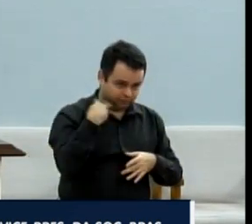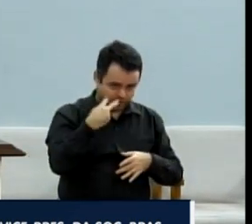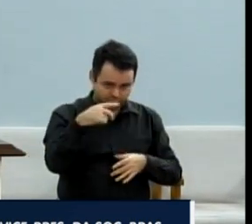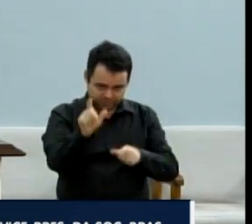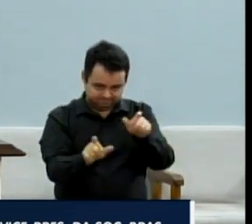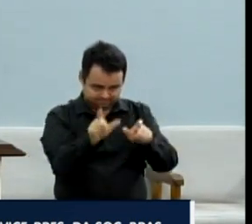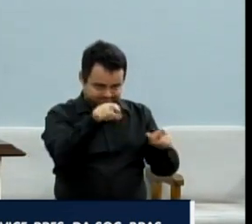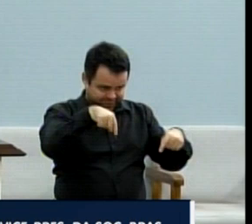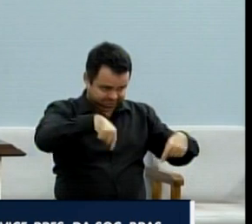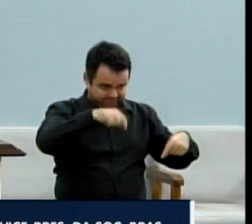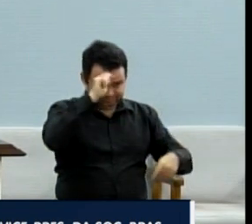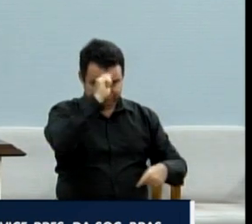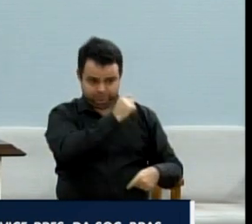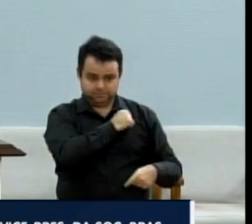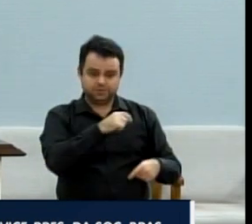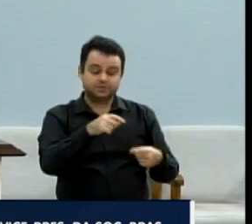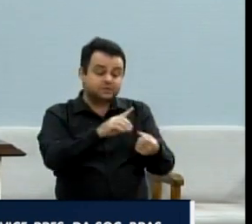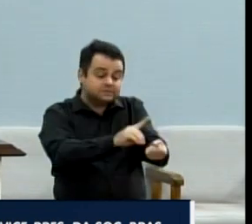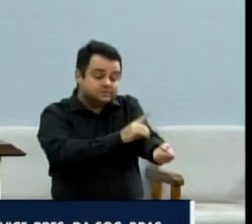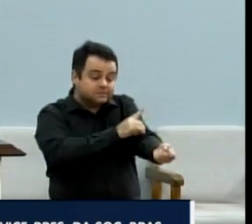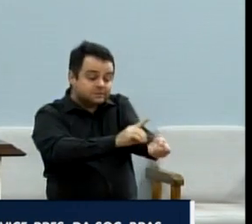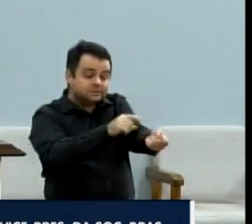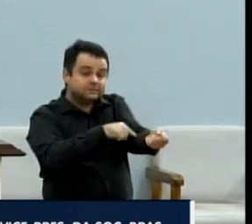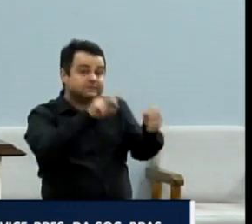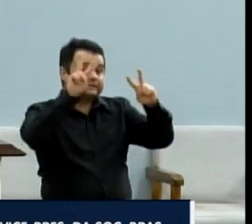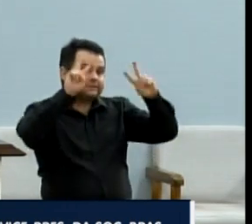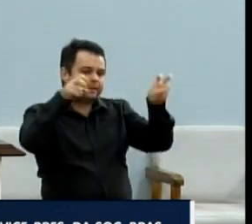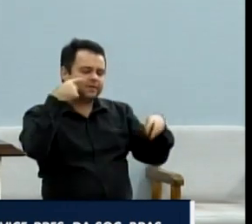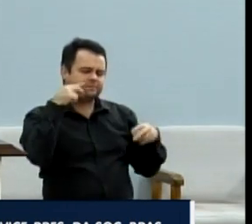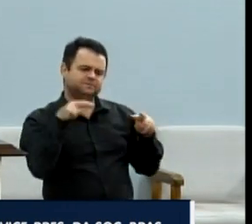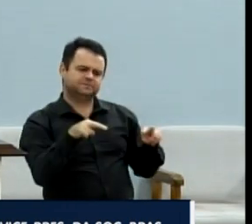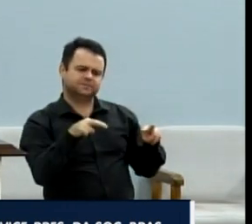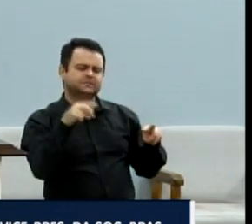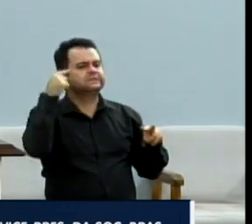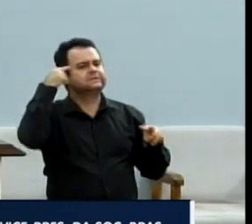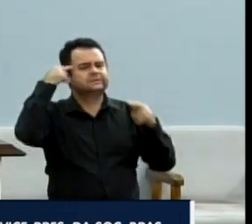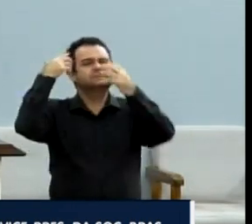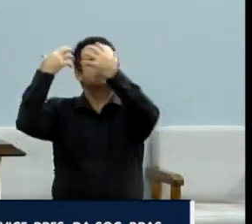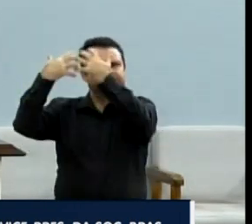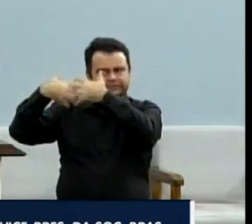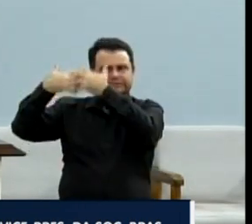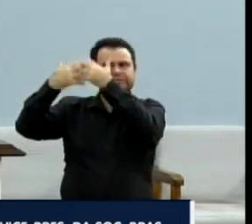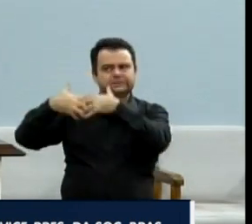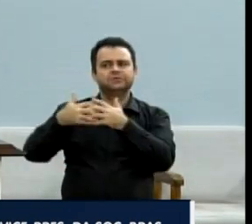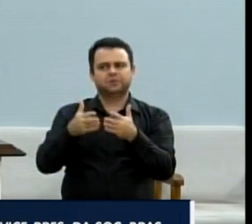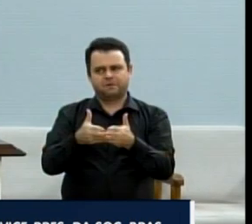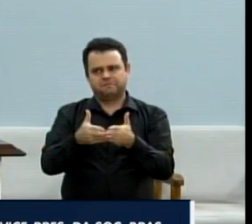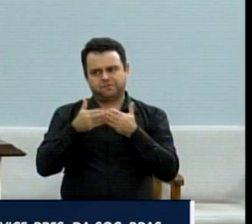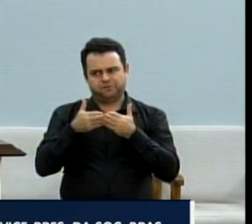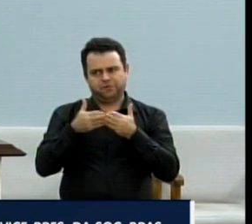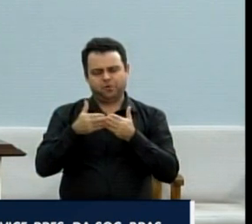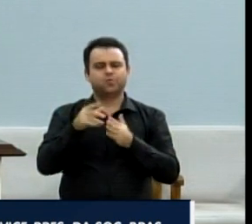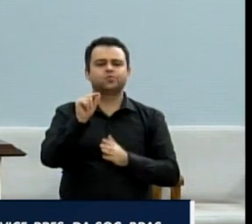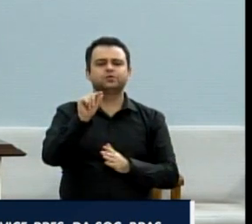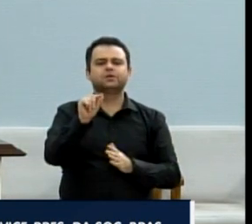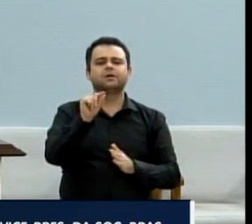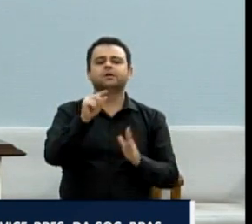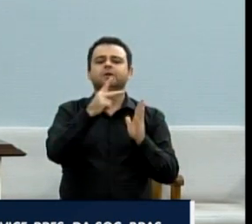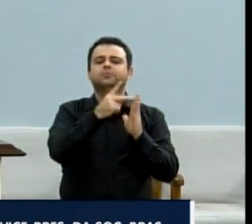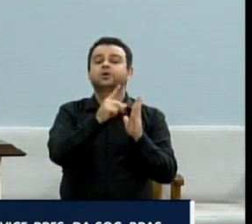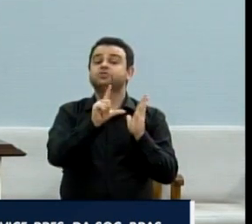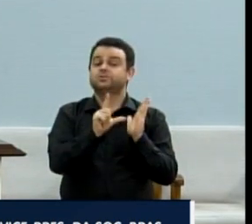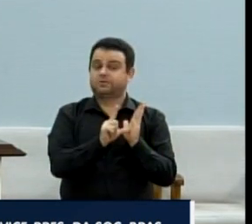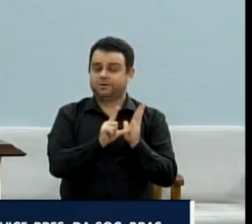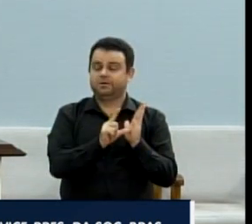que reflitam sobre o assunto e, em breve, poderão votar a favor do projeto de